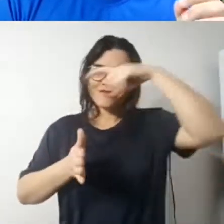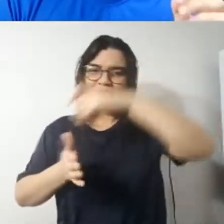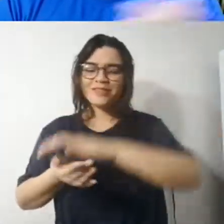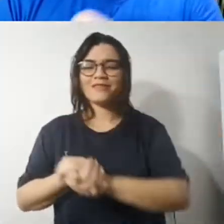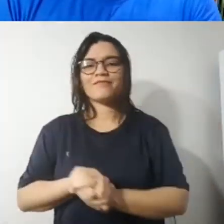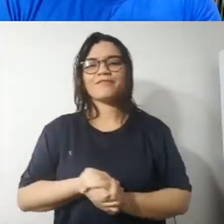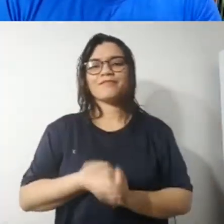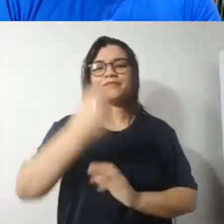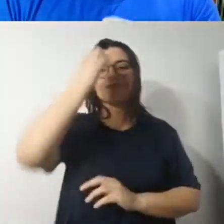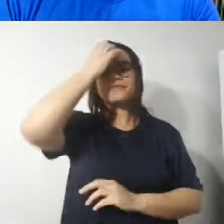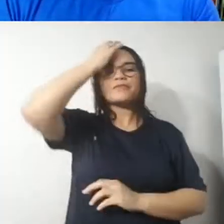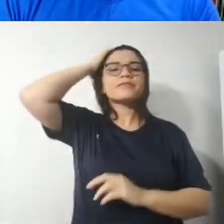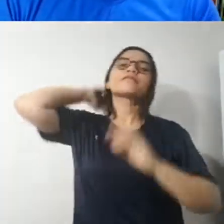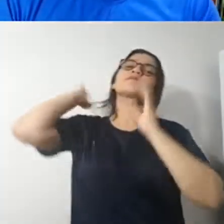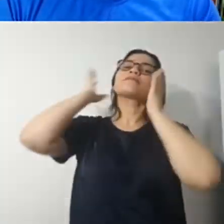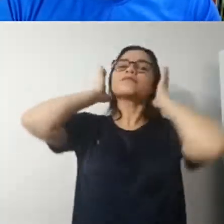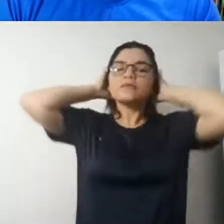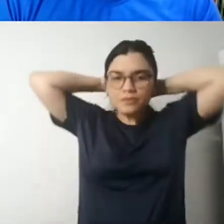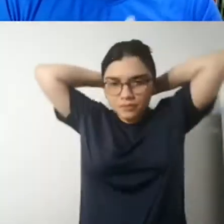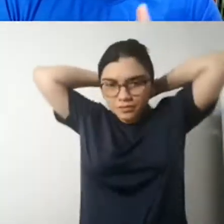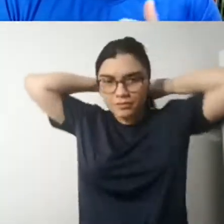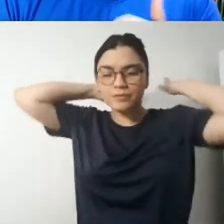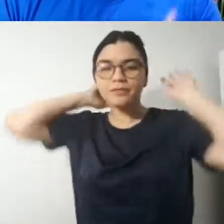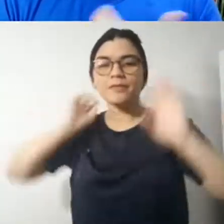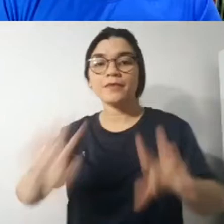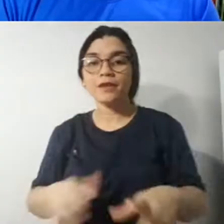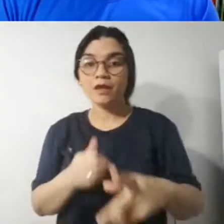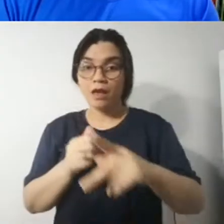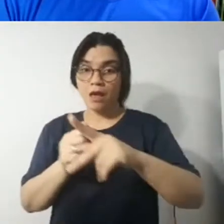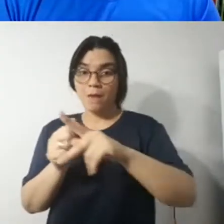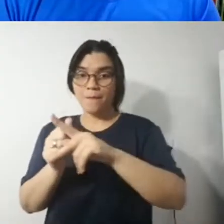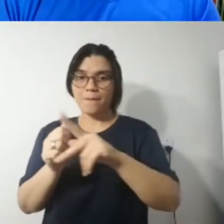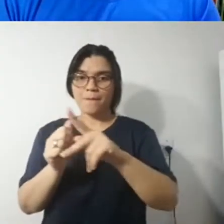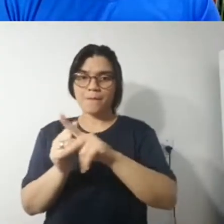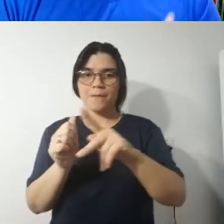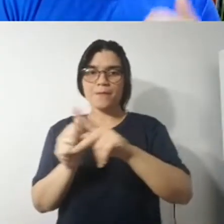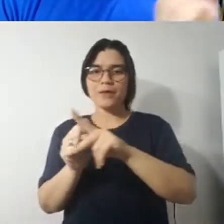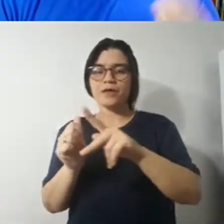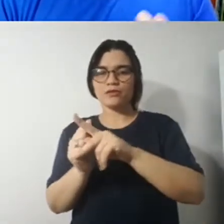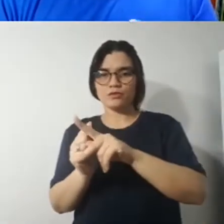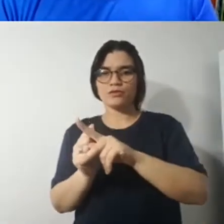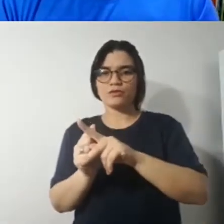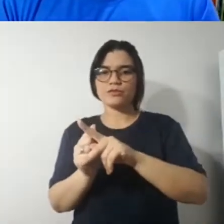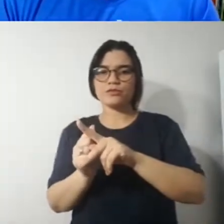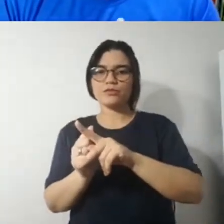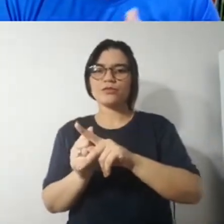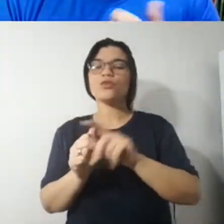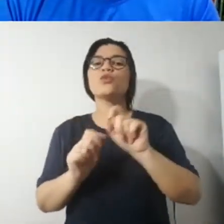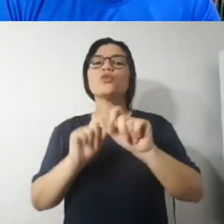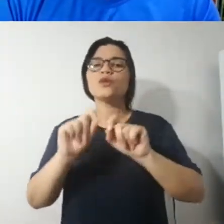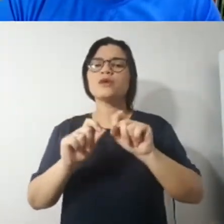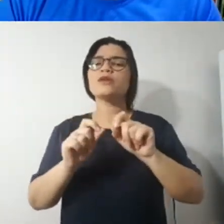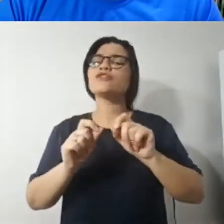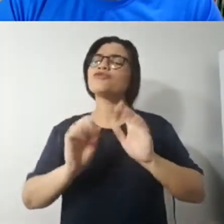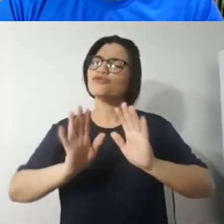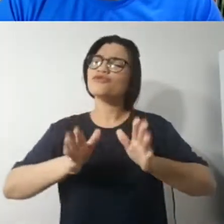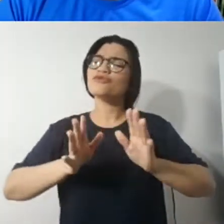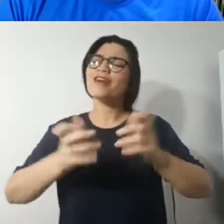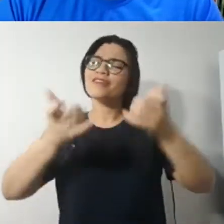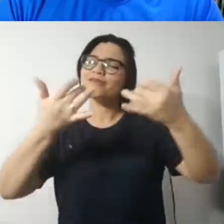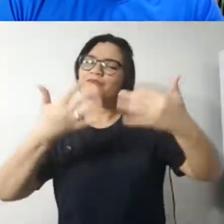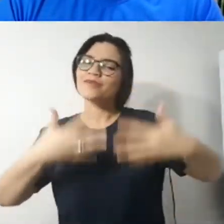Nós já vimos que Pedro, ele nos colocou como peregrinos, nos colocou como aqueles